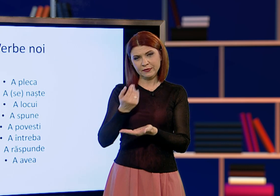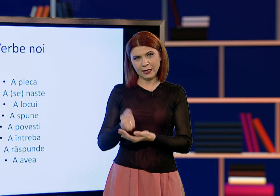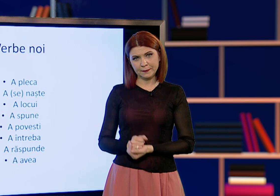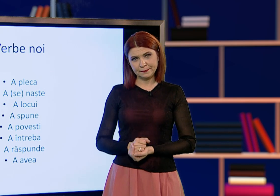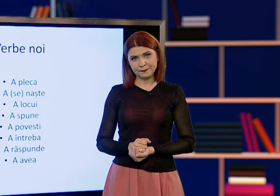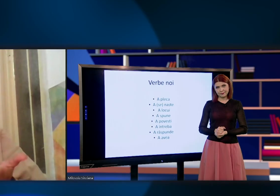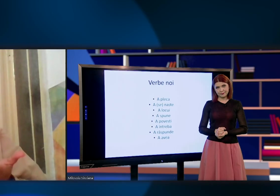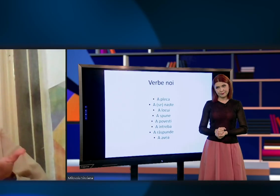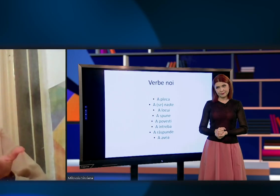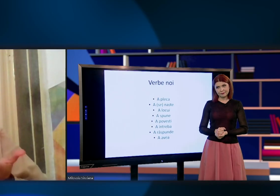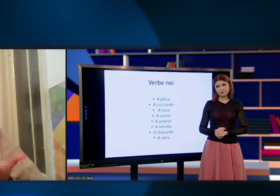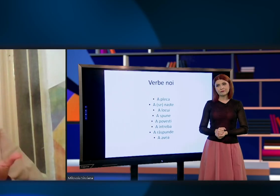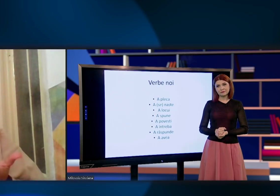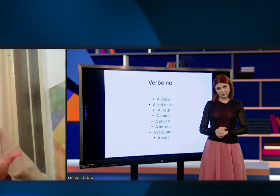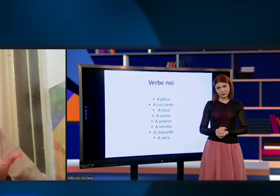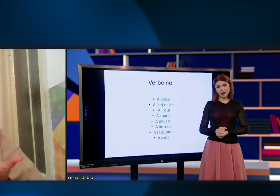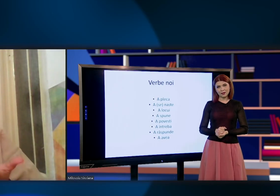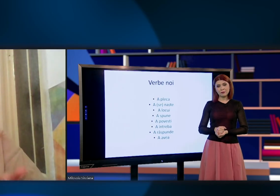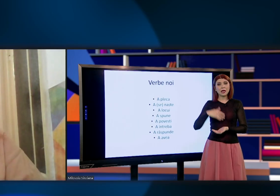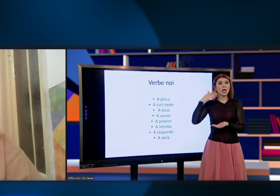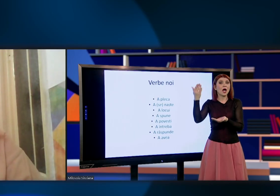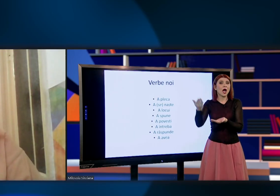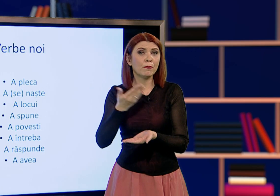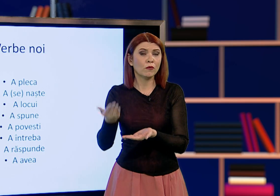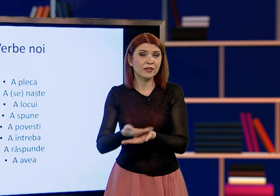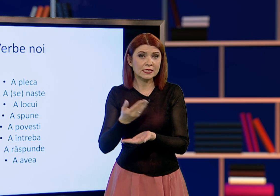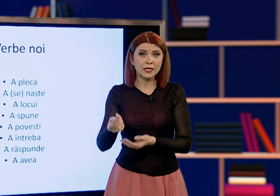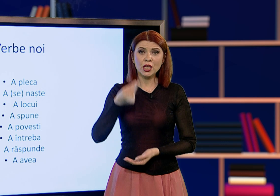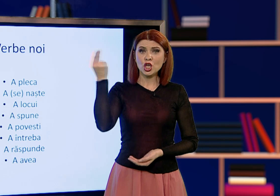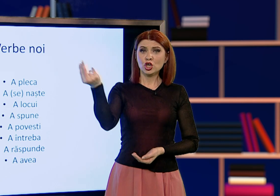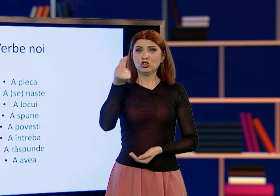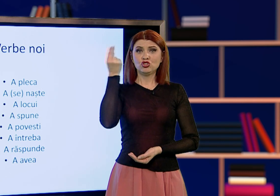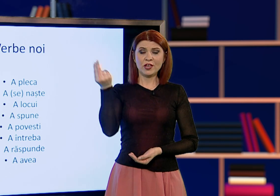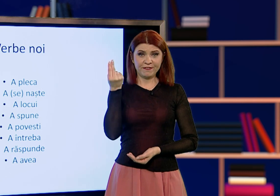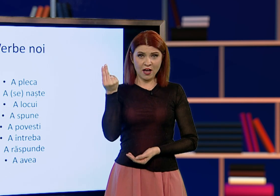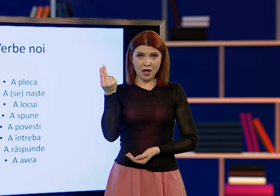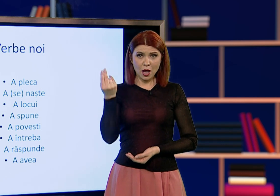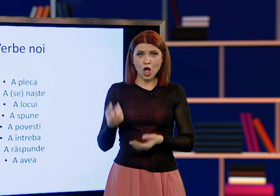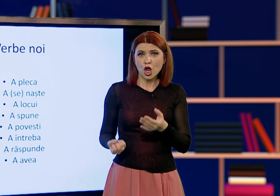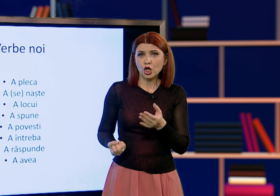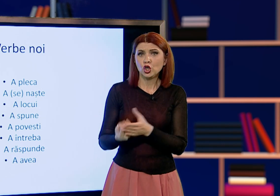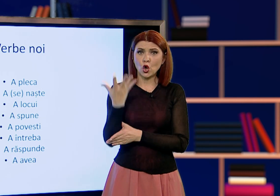filă am povestit foarte bine a povesti ceva nou